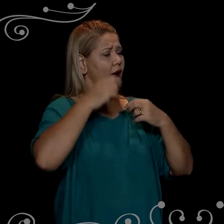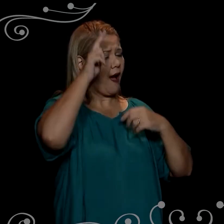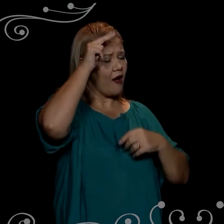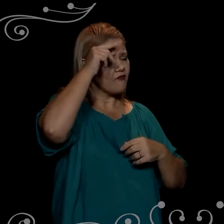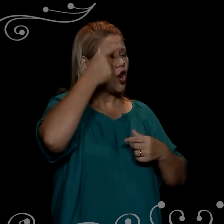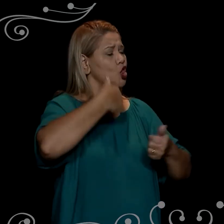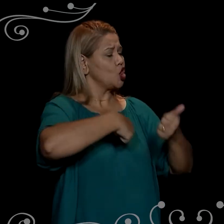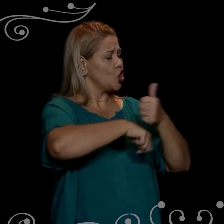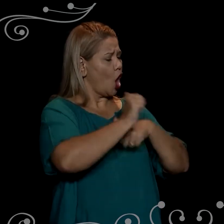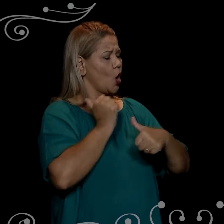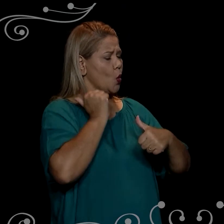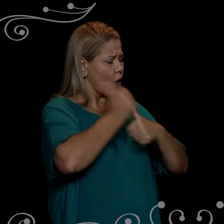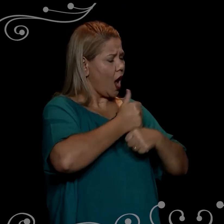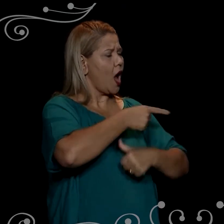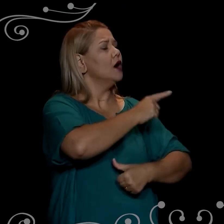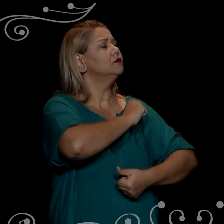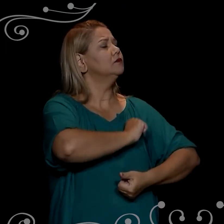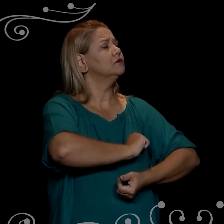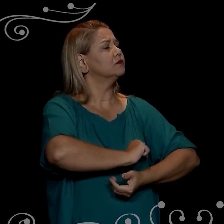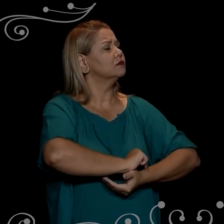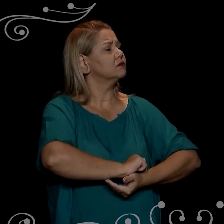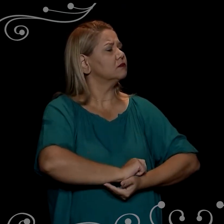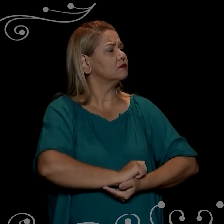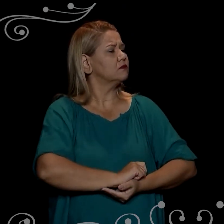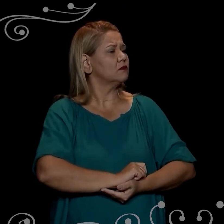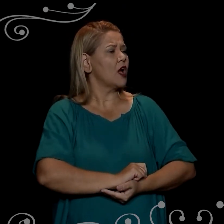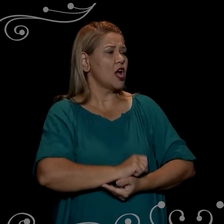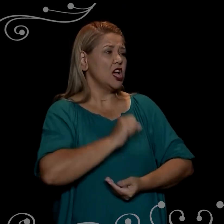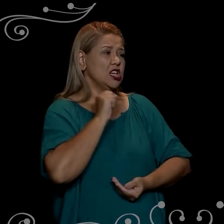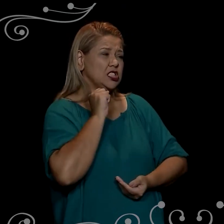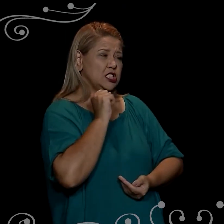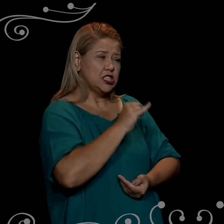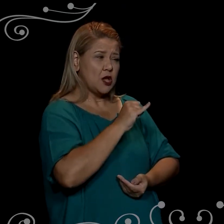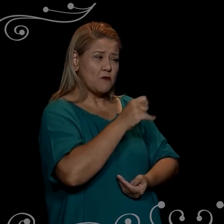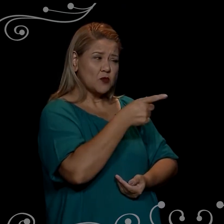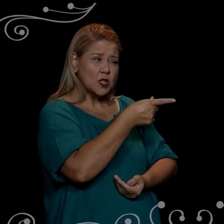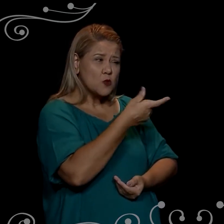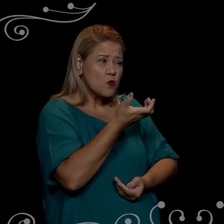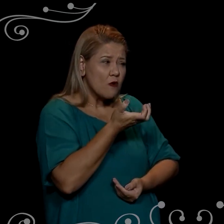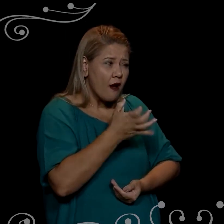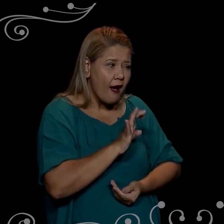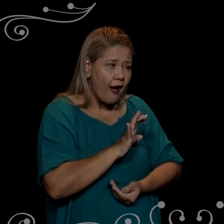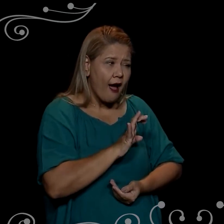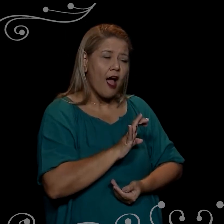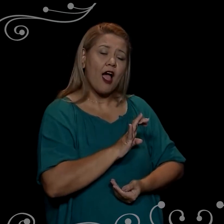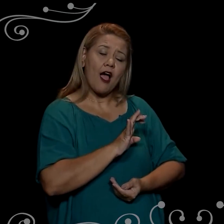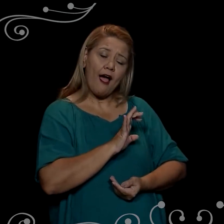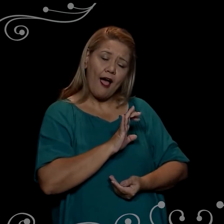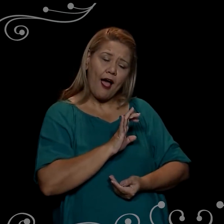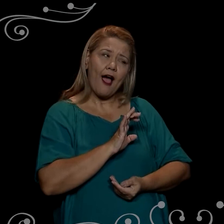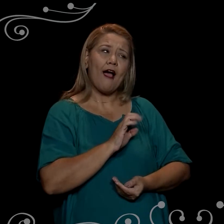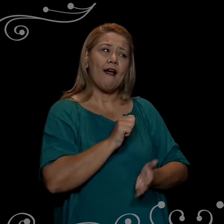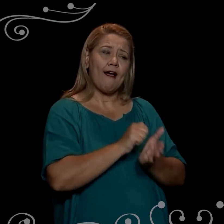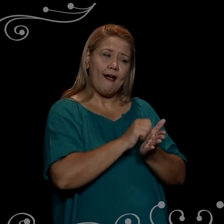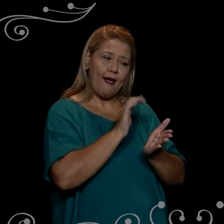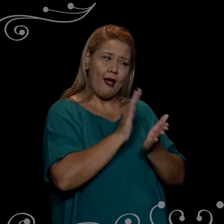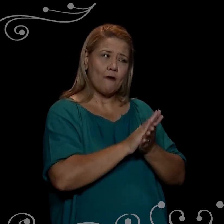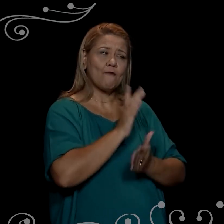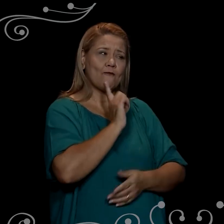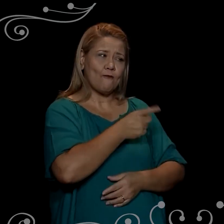ela. Fez ameaças terríveis. Obrigou a pobre moça a jurar que